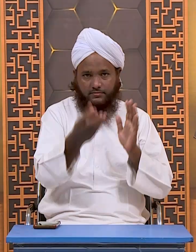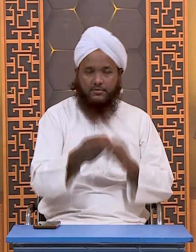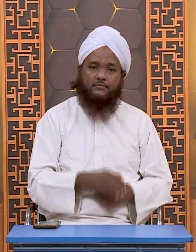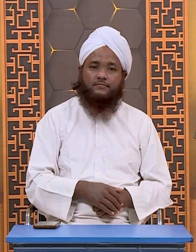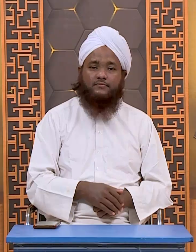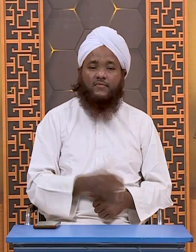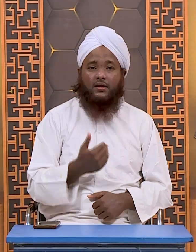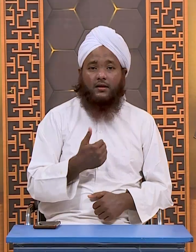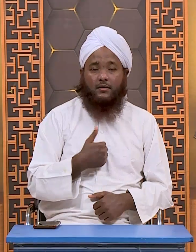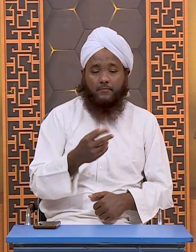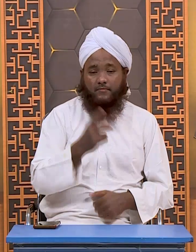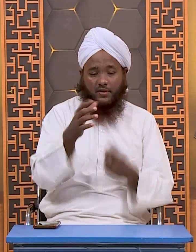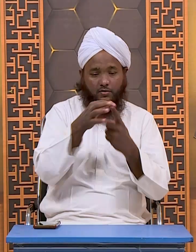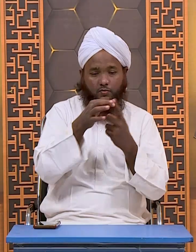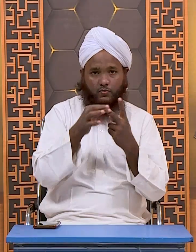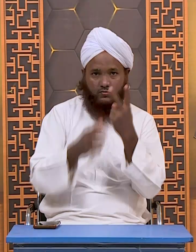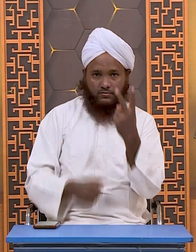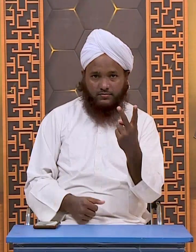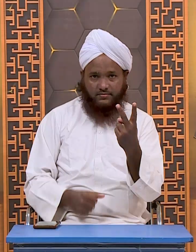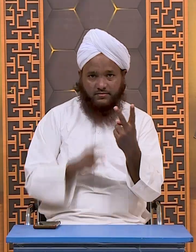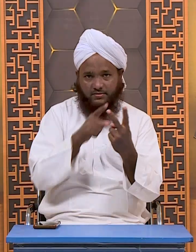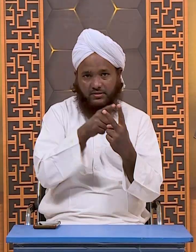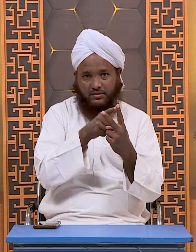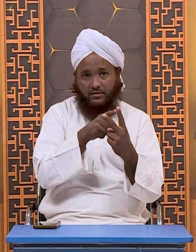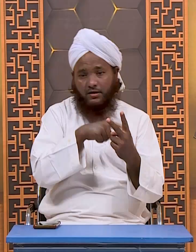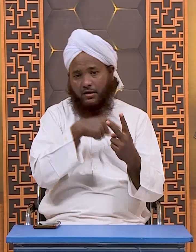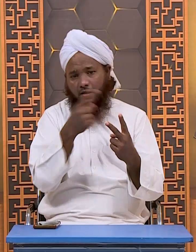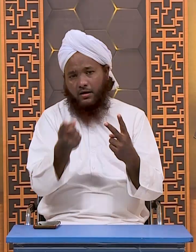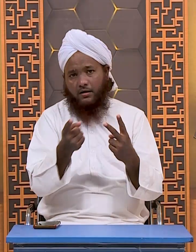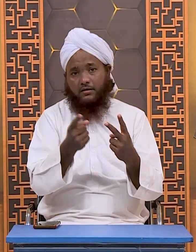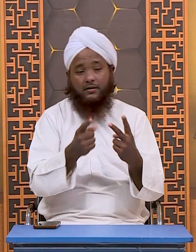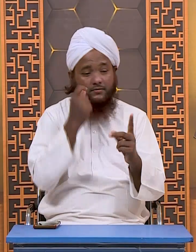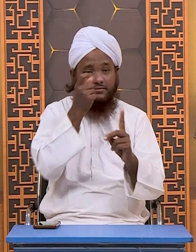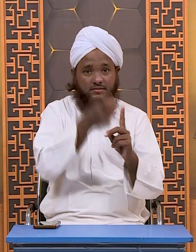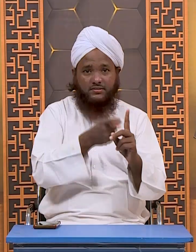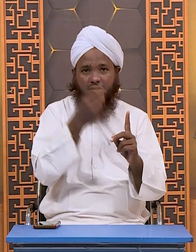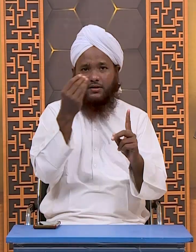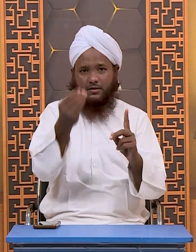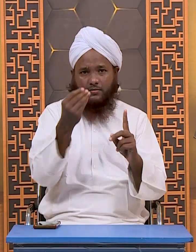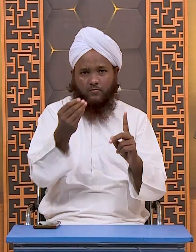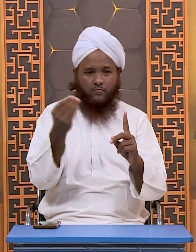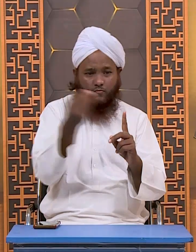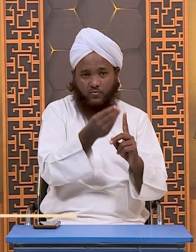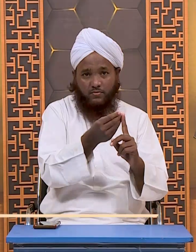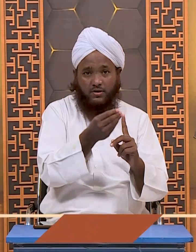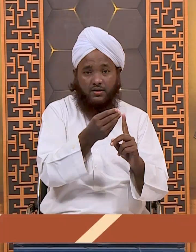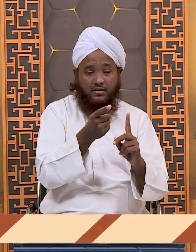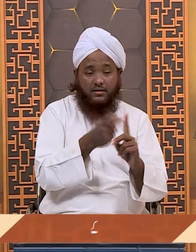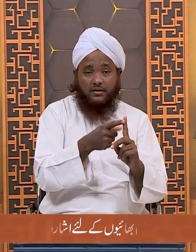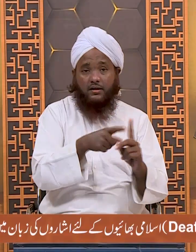خیر اور شر کو پیدا کیا ہے تو اس شخص کے لیے خوشخبری ہے جس کو میں نے خیر کے لیے پیدا کیا، اور اس شخص کے